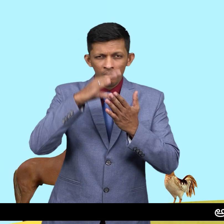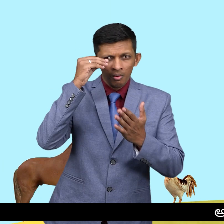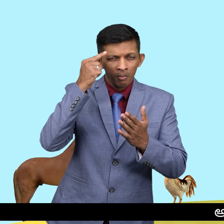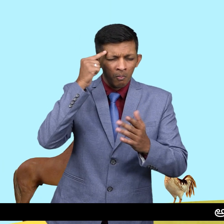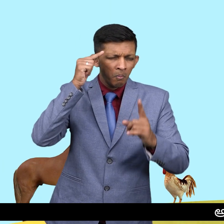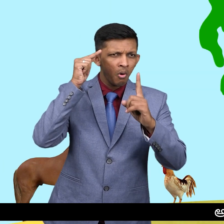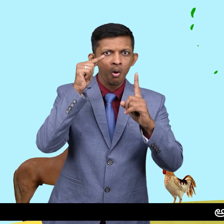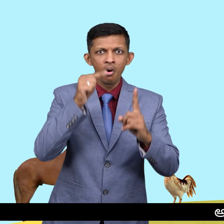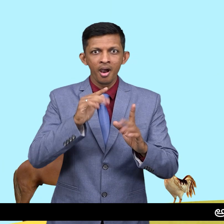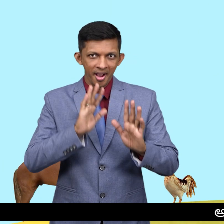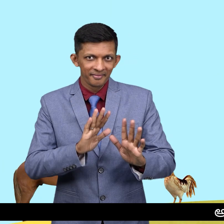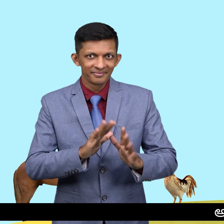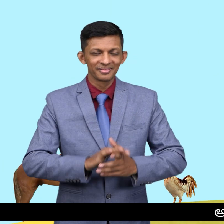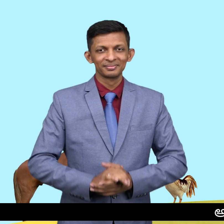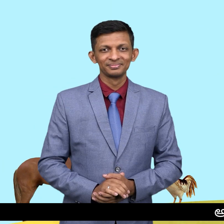అభ్యాస ఫలితాలు.